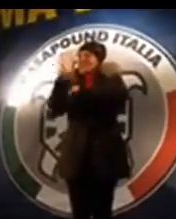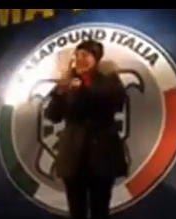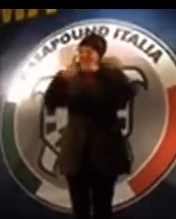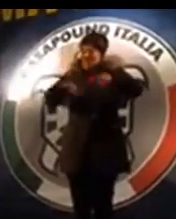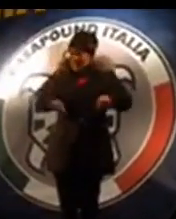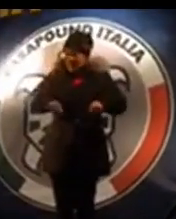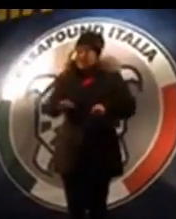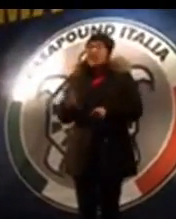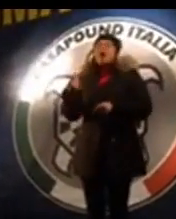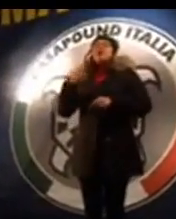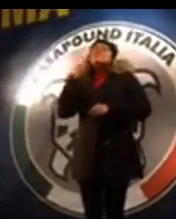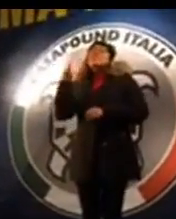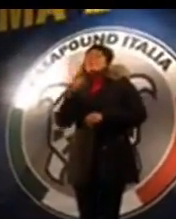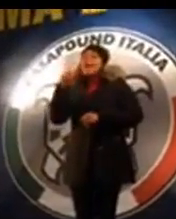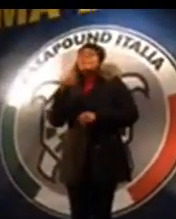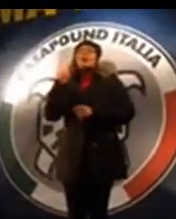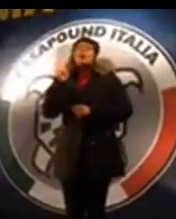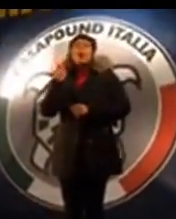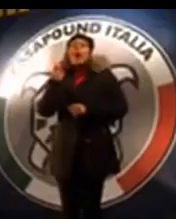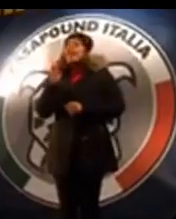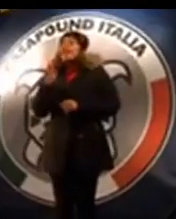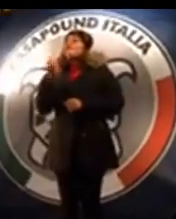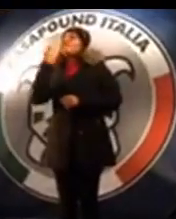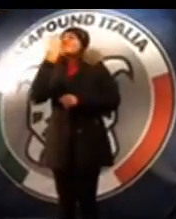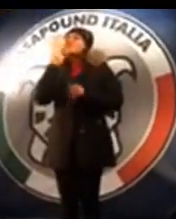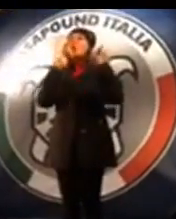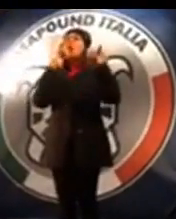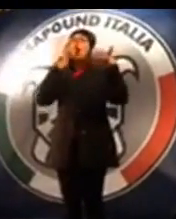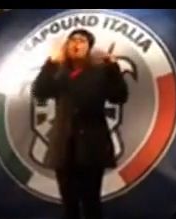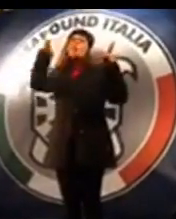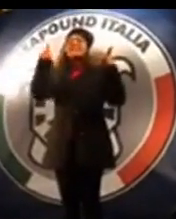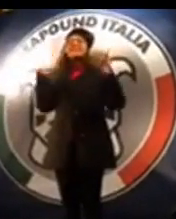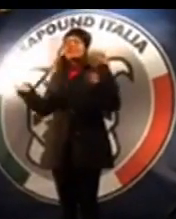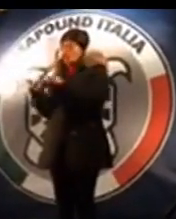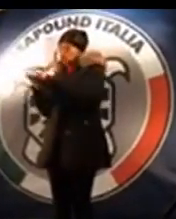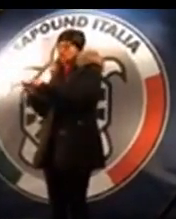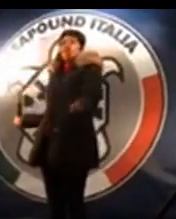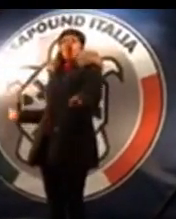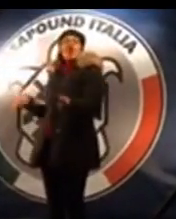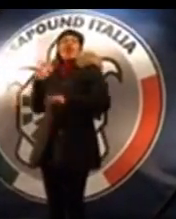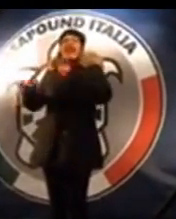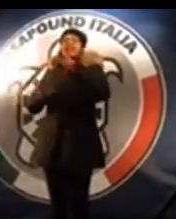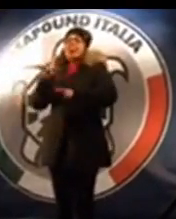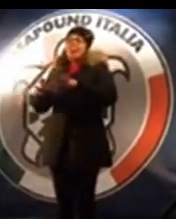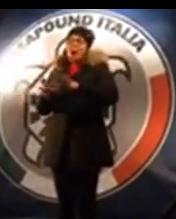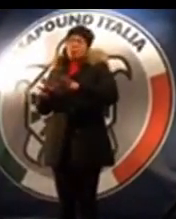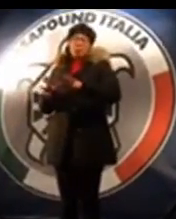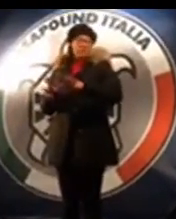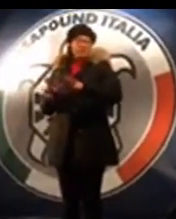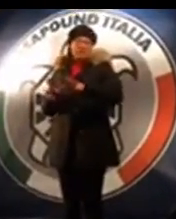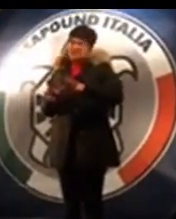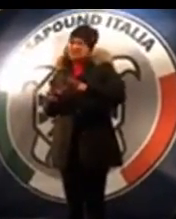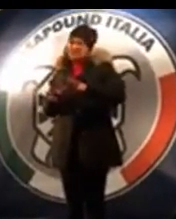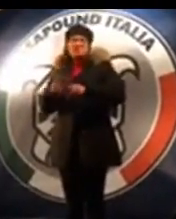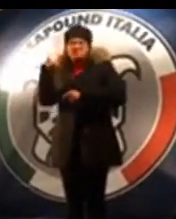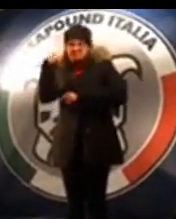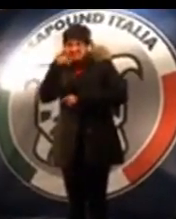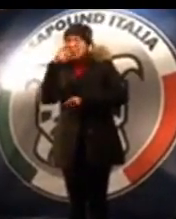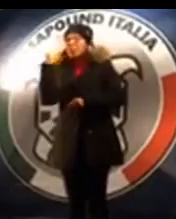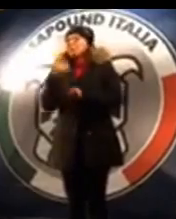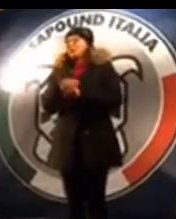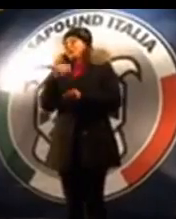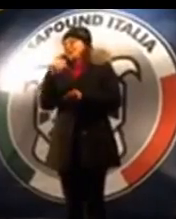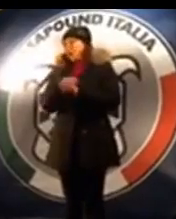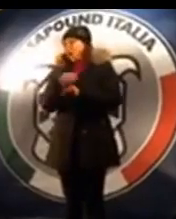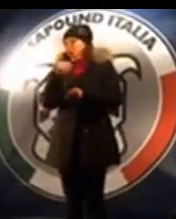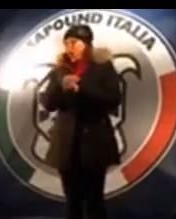un unico punto del suo programma, cioè lo scioglimento di Casa Pound. E questa è la più grande buffonata che possono mettere in campo questi